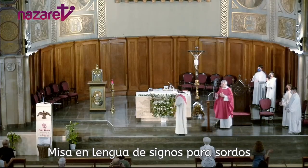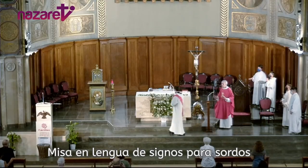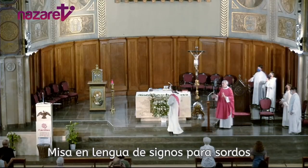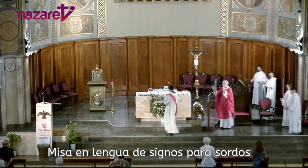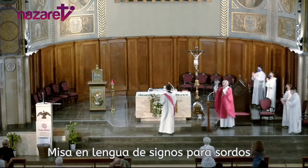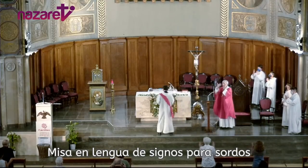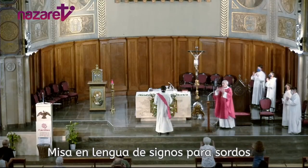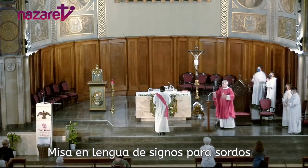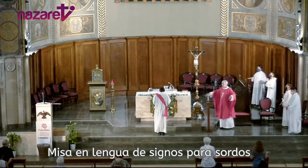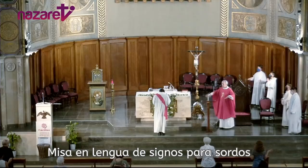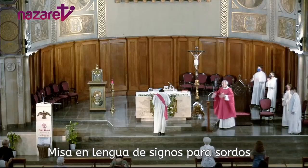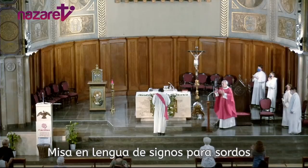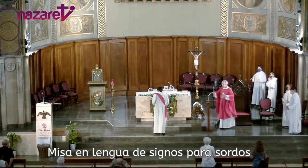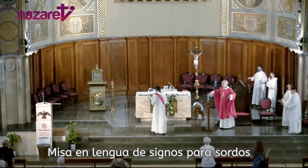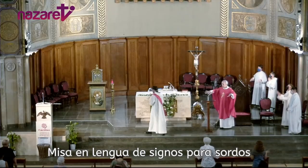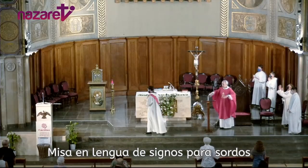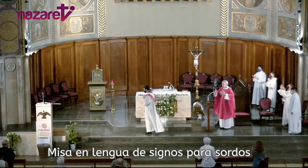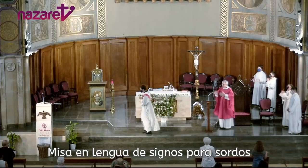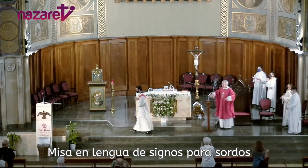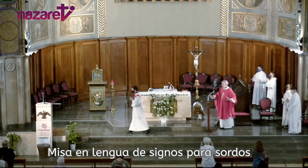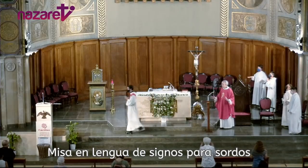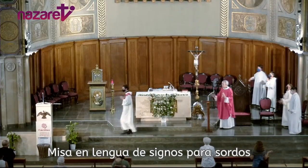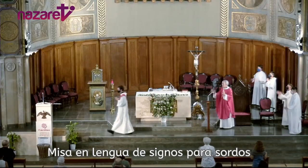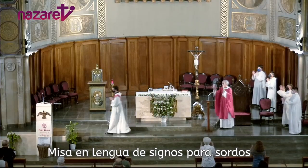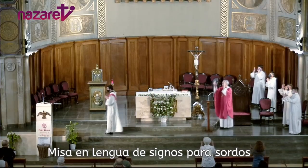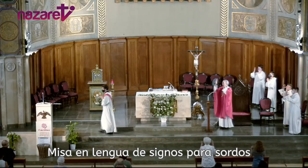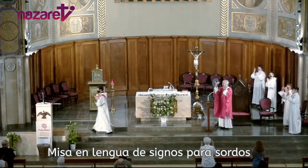Aleluya, aleluya, aleluya,